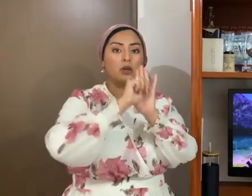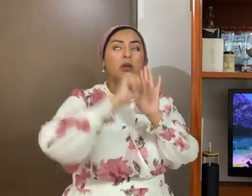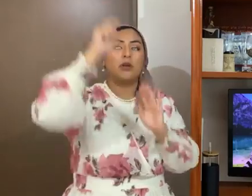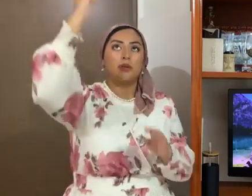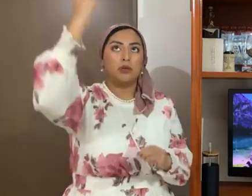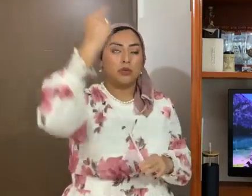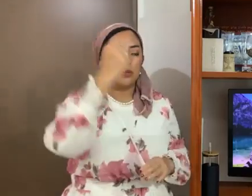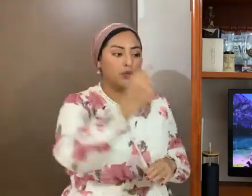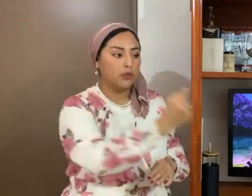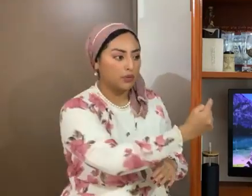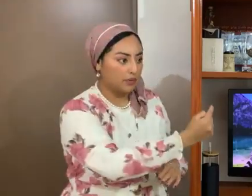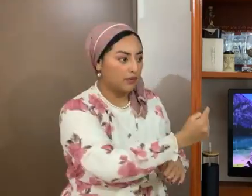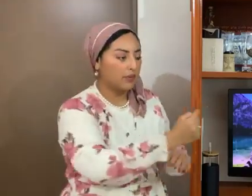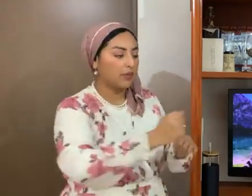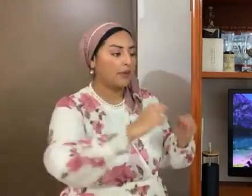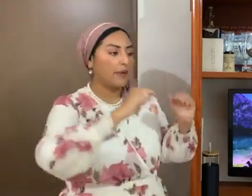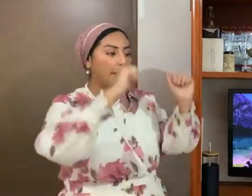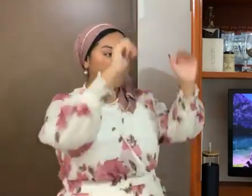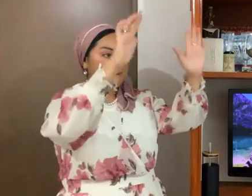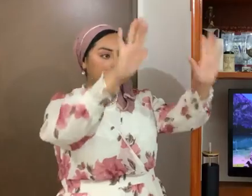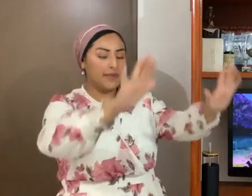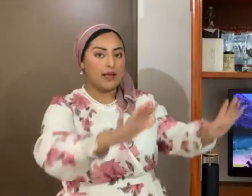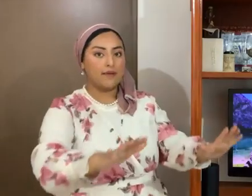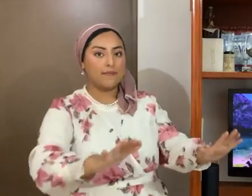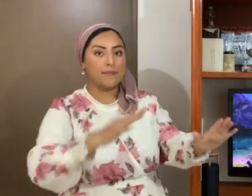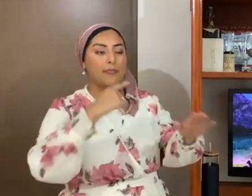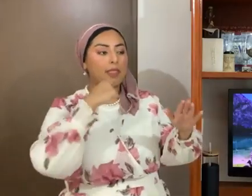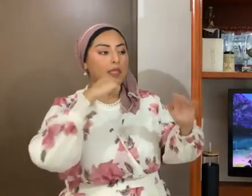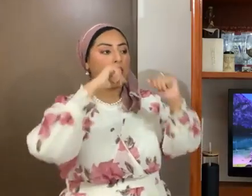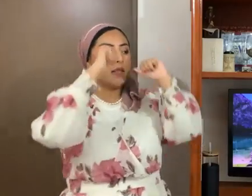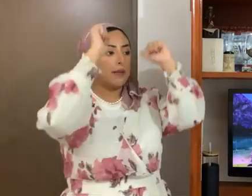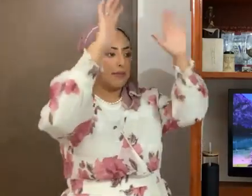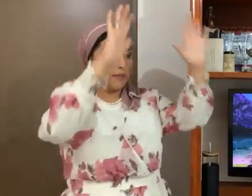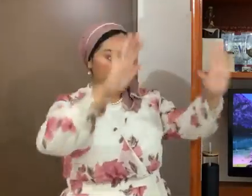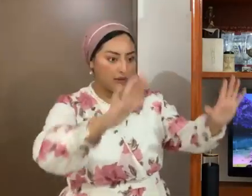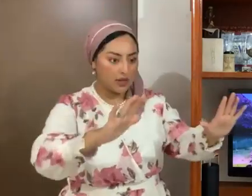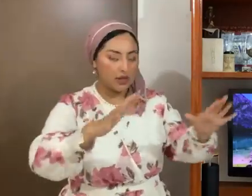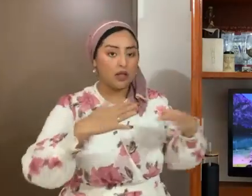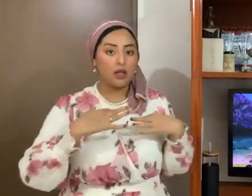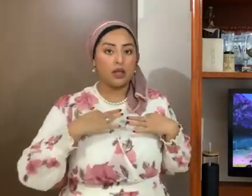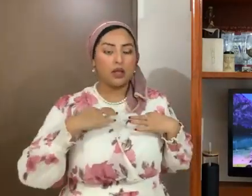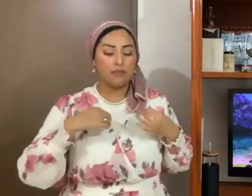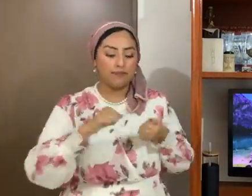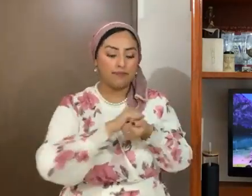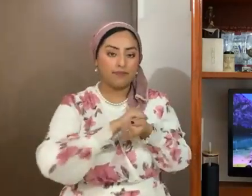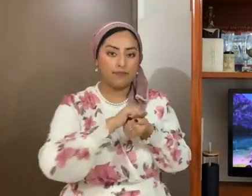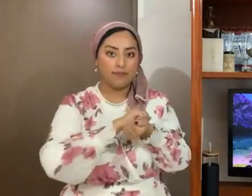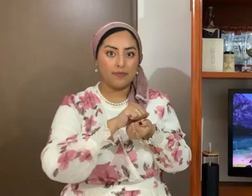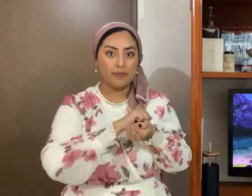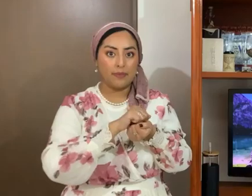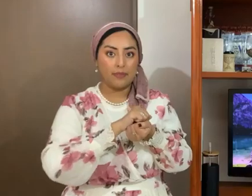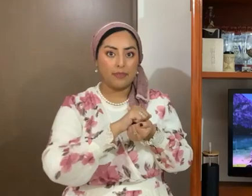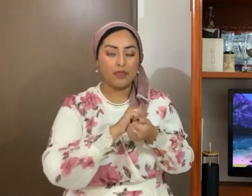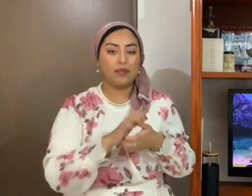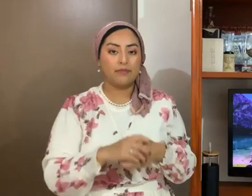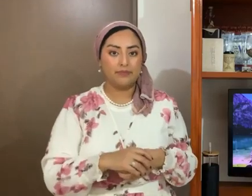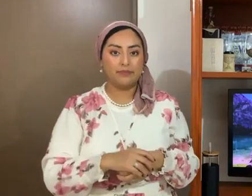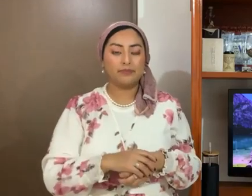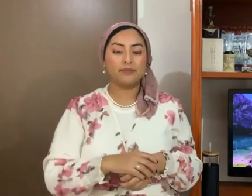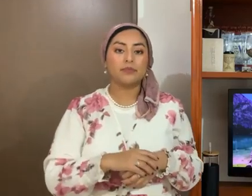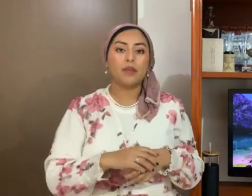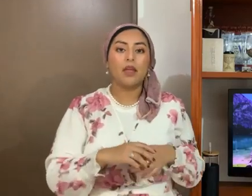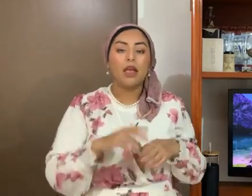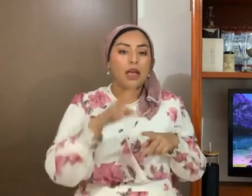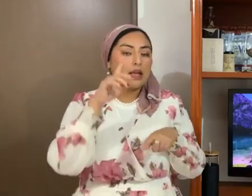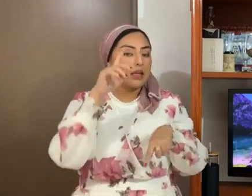al pueblo y santificó, aquí está la clave, y santificó al pueblo y lavaron sus vestidos. No se puede escuchar